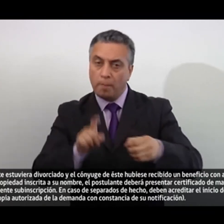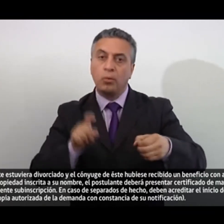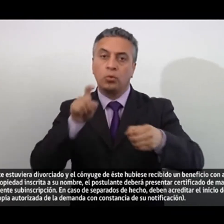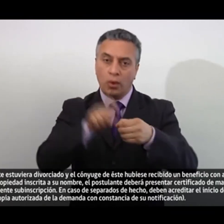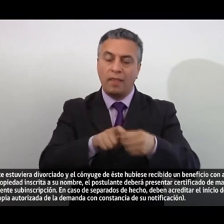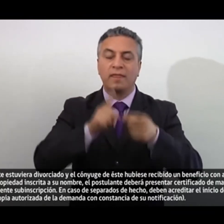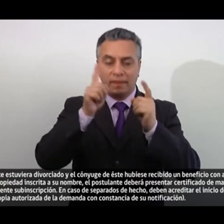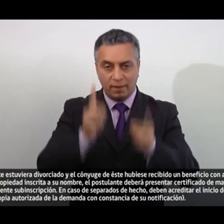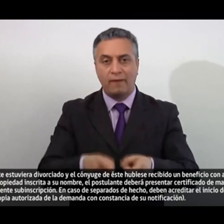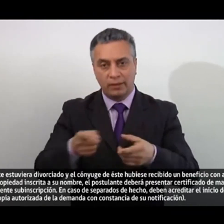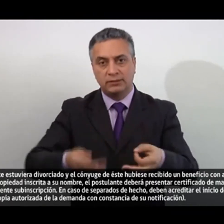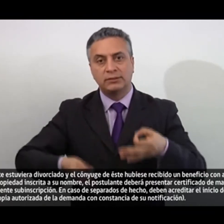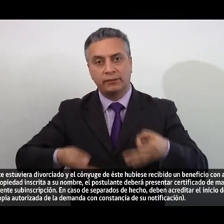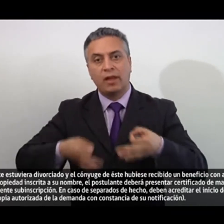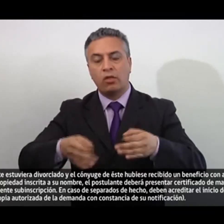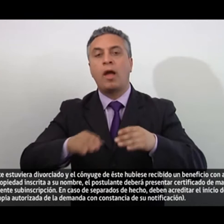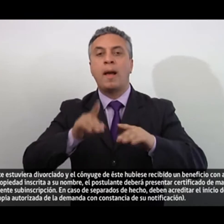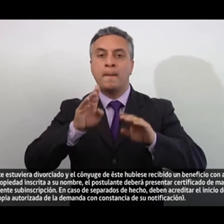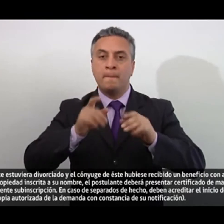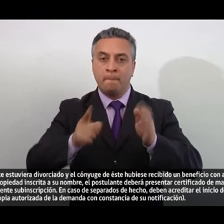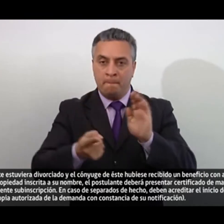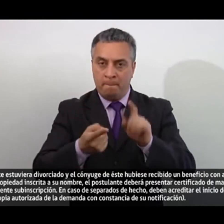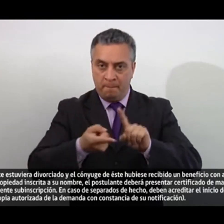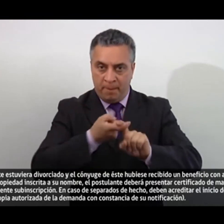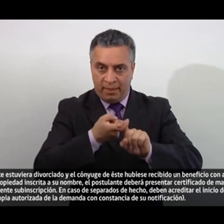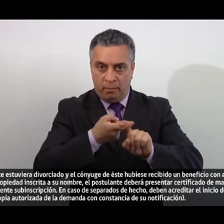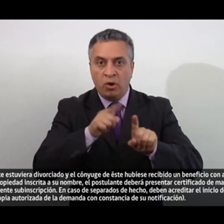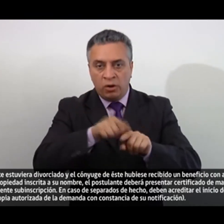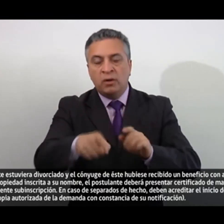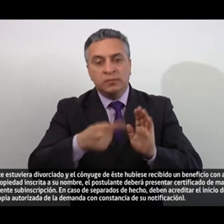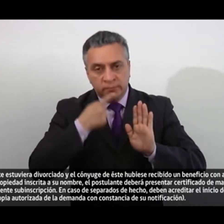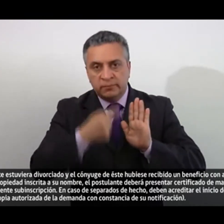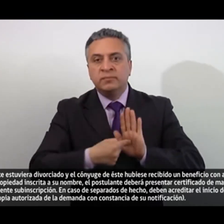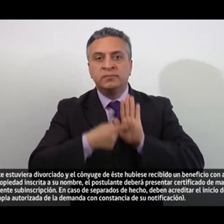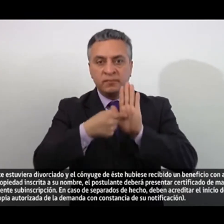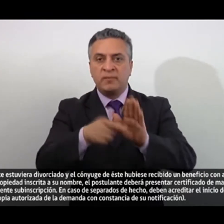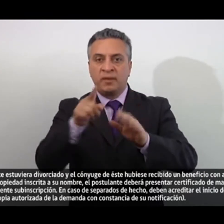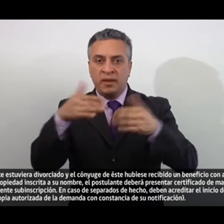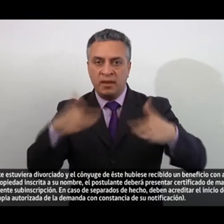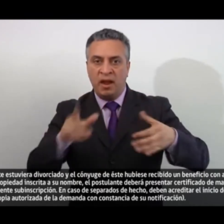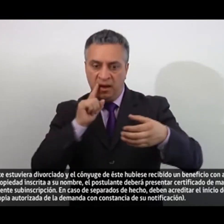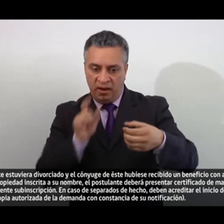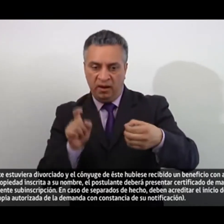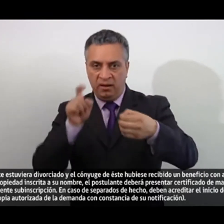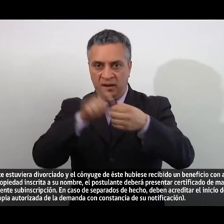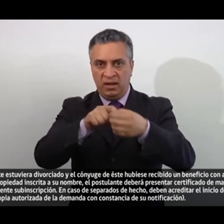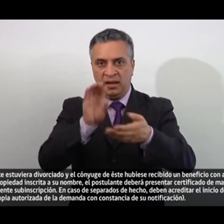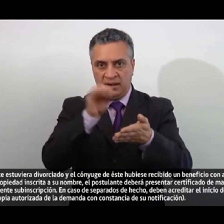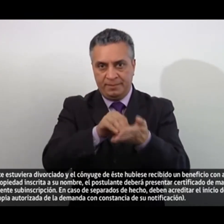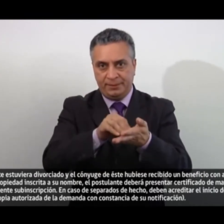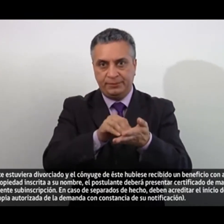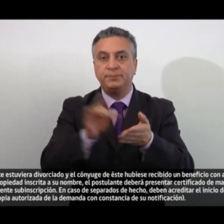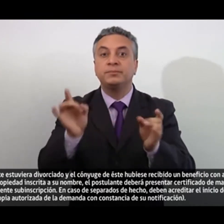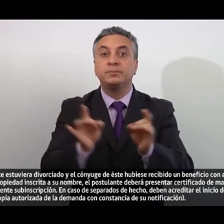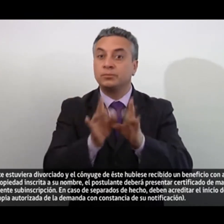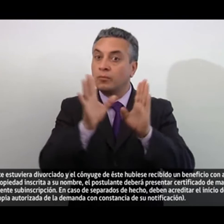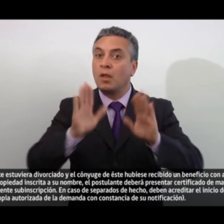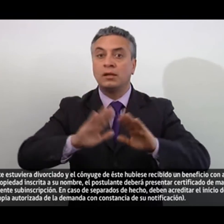el postulante deberá presentar certificado de matrimonio con la correspondiente subinscripción. En caso de separados